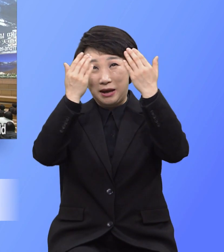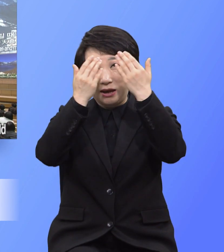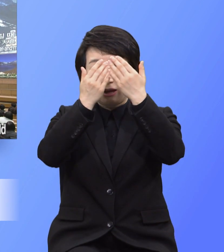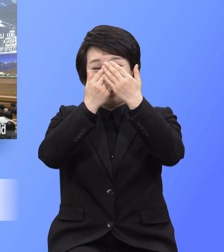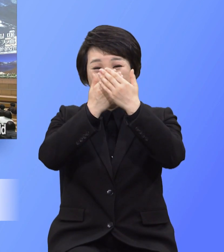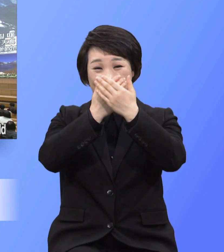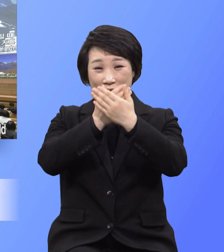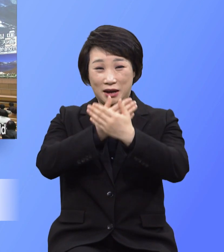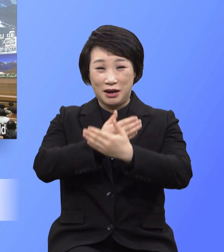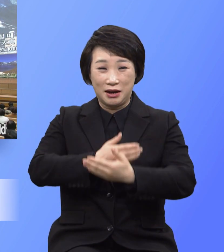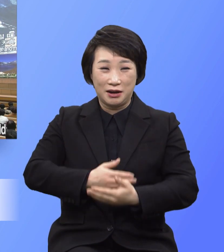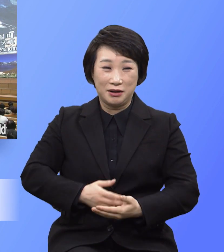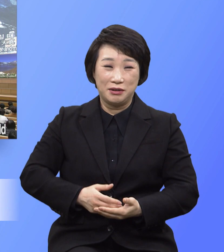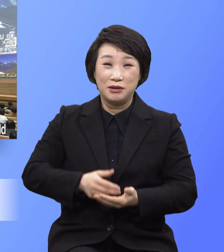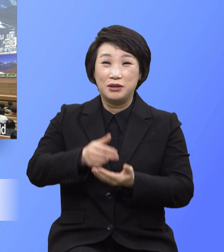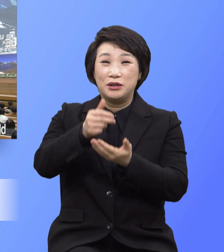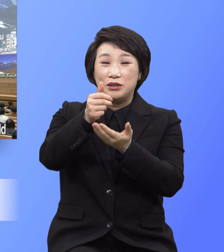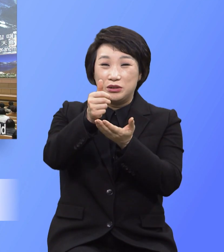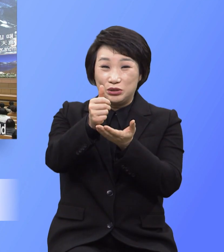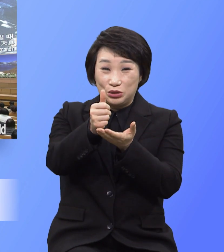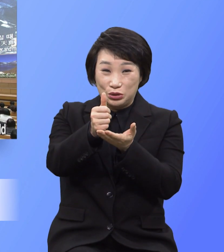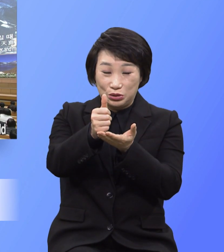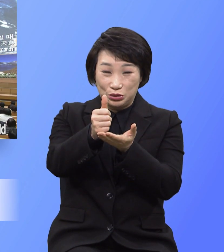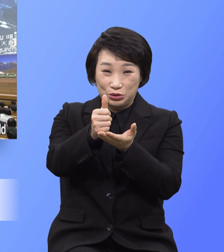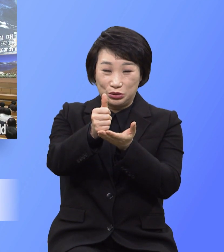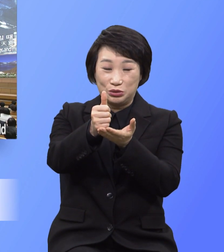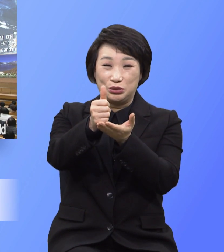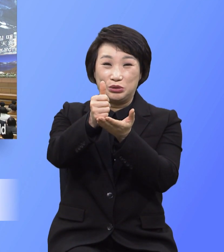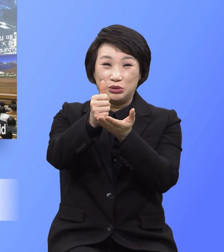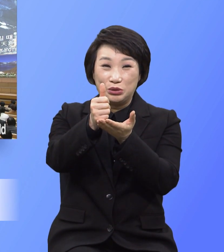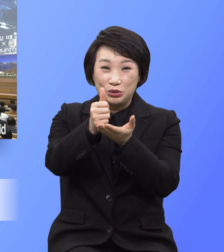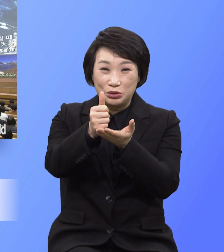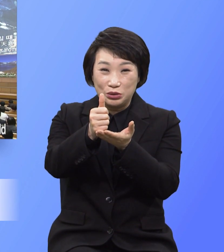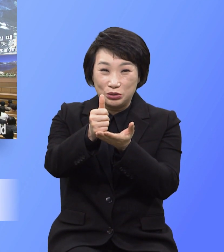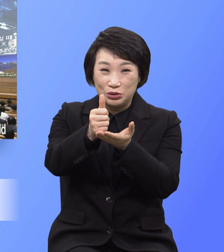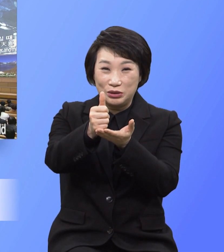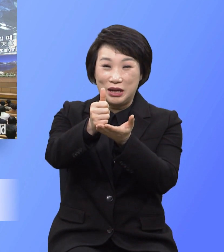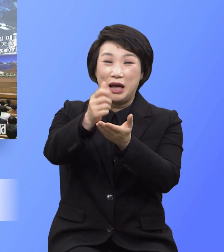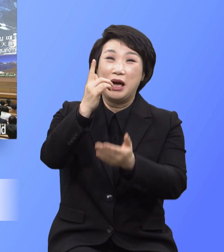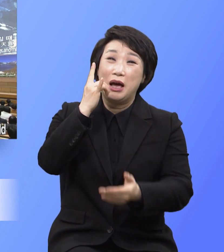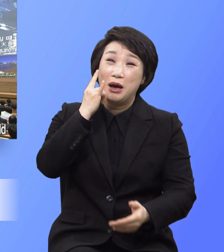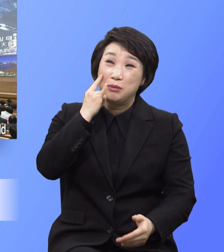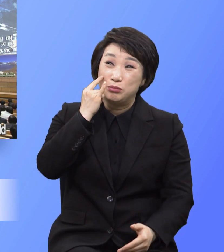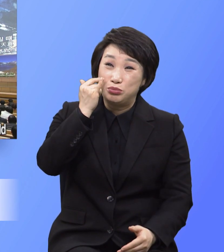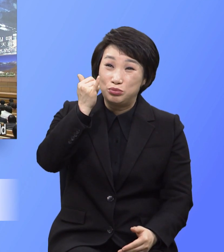묻힌 밤, 주의